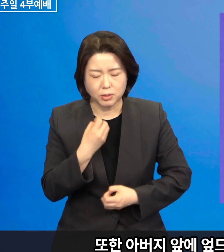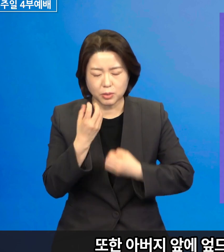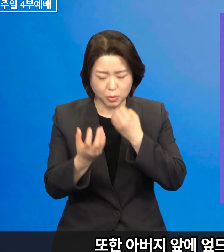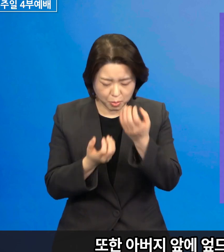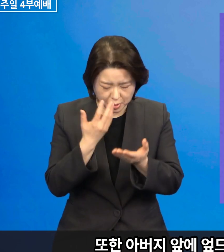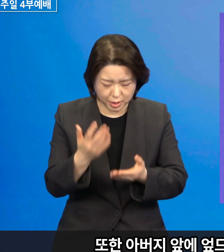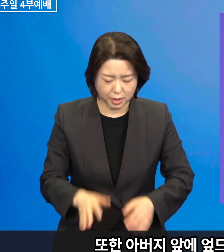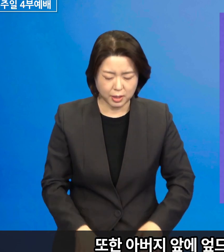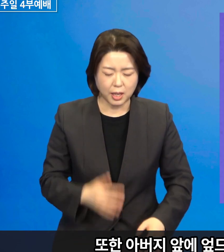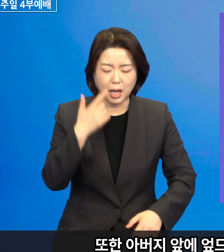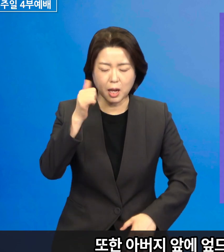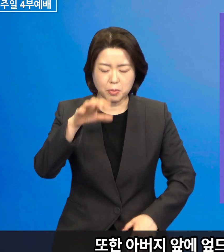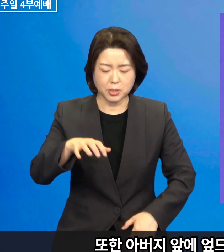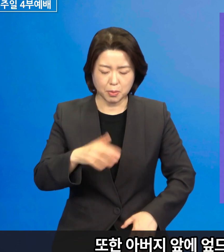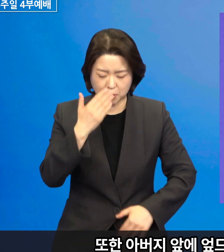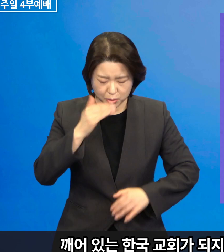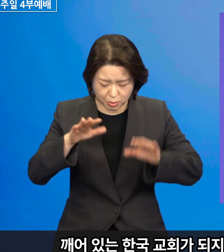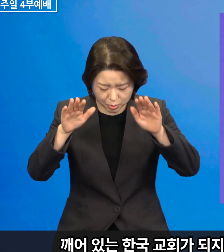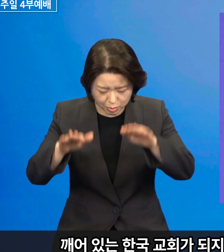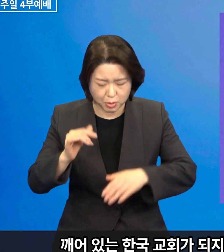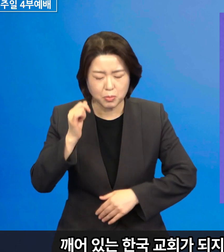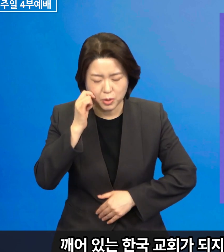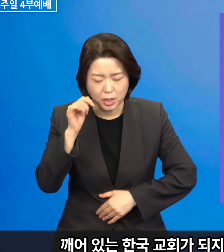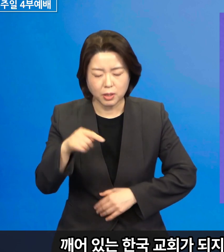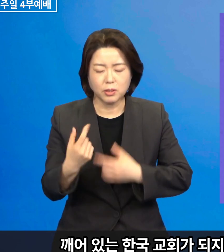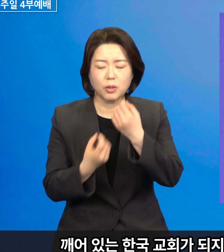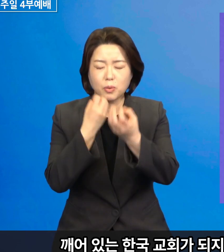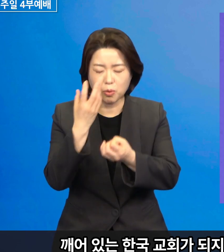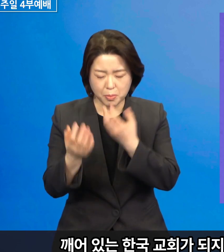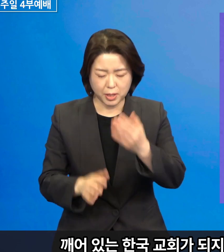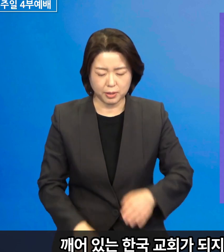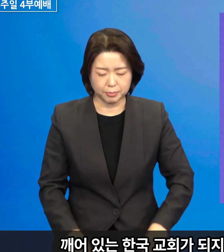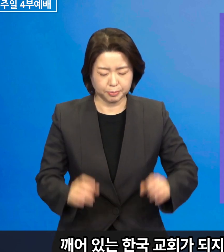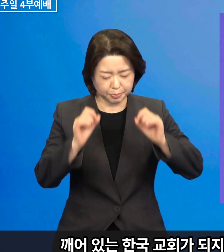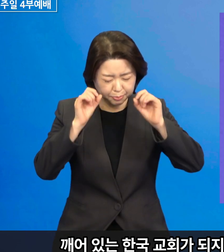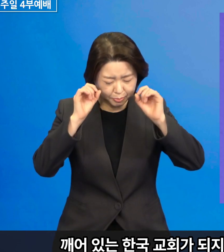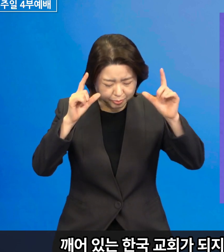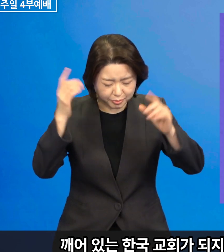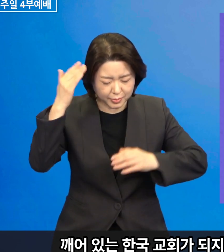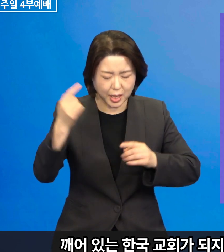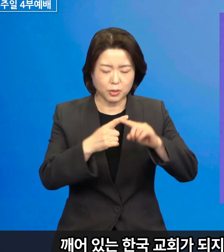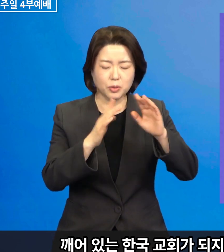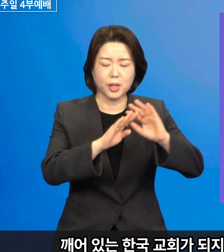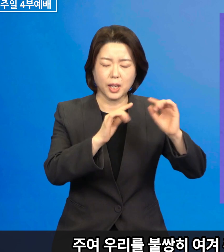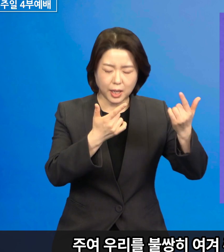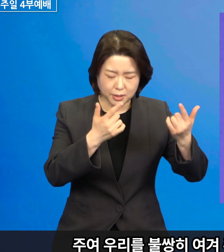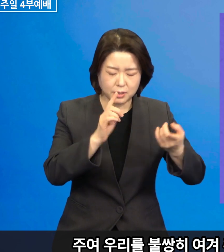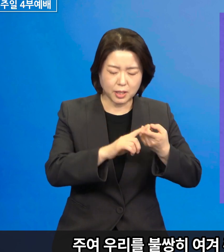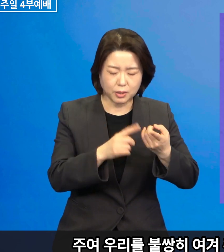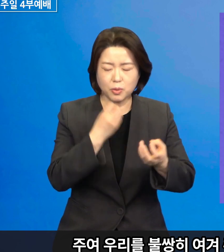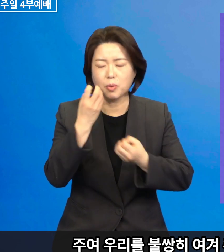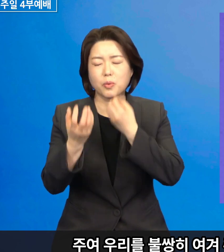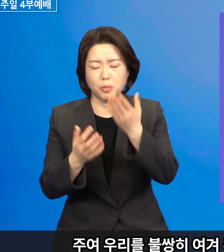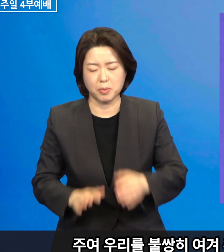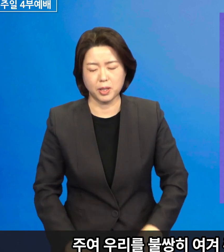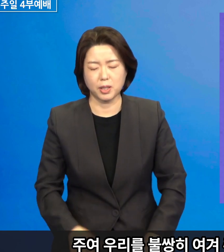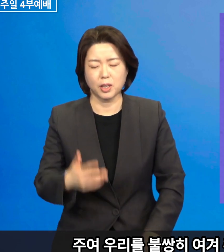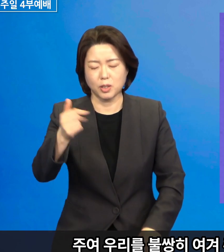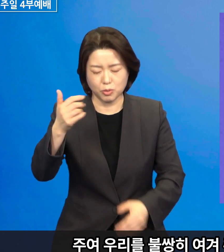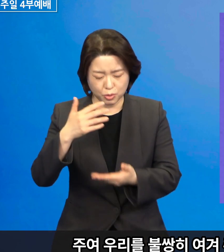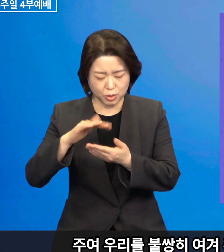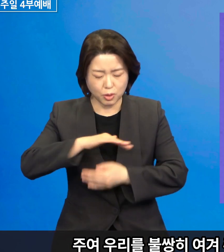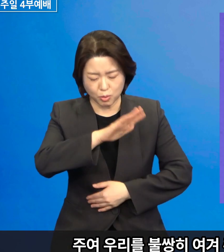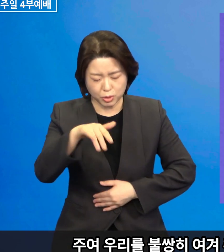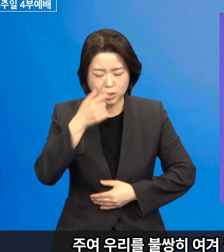아버지 앞에 엎드리지 못했음을 고백하며 깨어있는 한국교회가 되지 못했음을 이 시간 고백하오니 주여 우리를 불쌍히